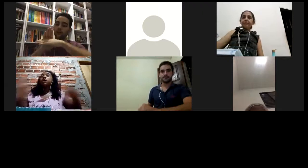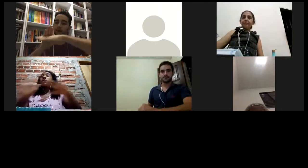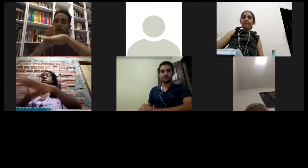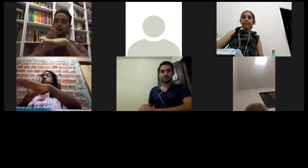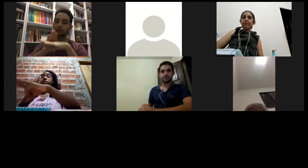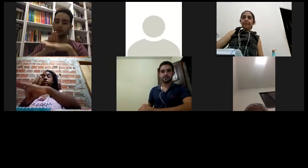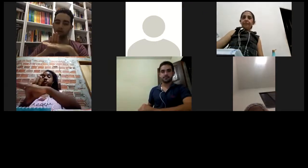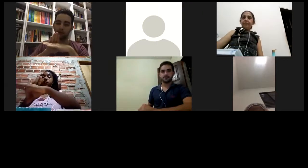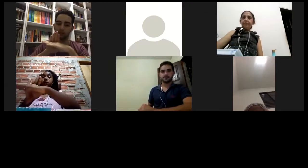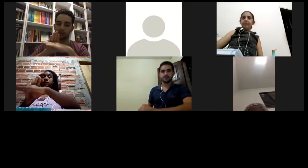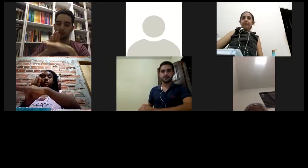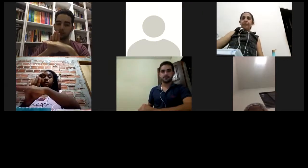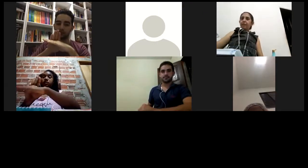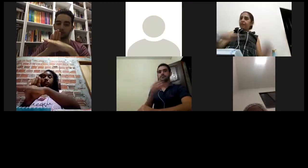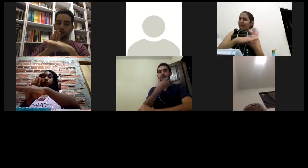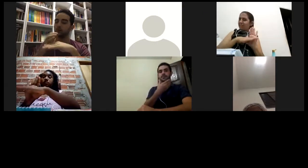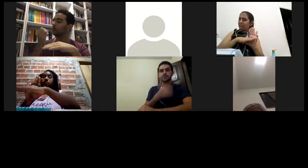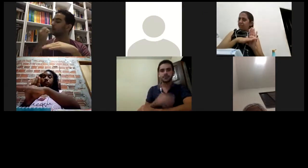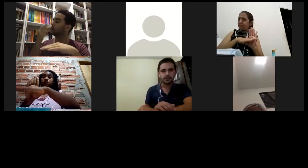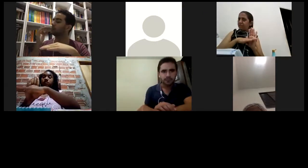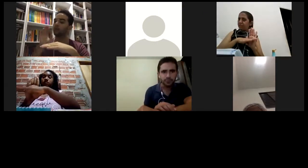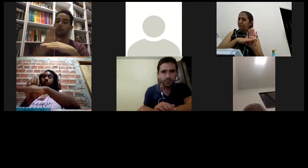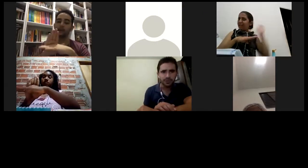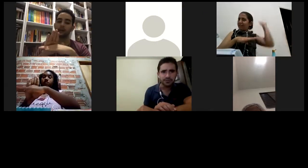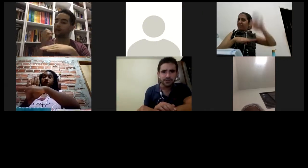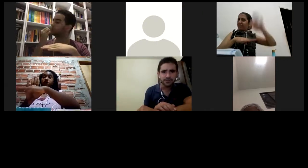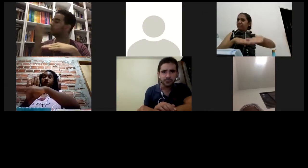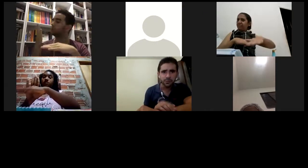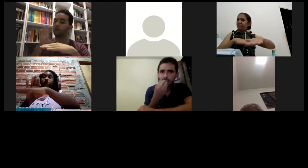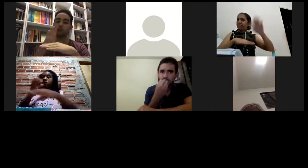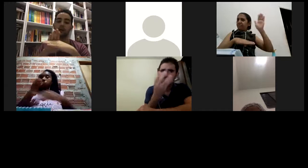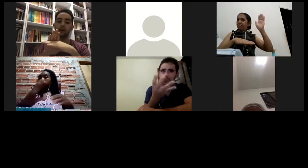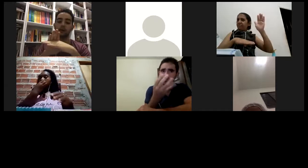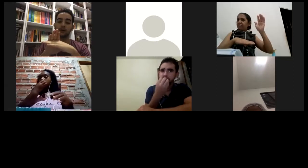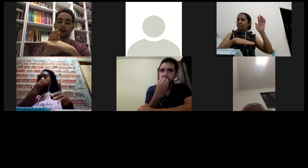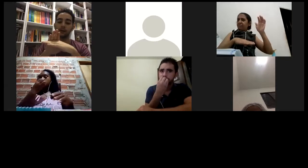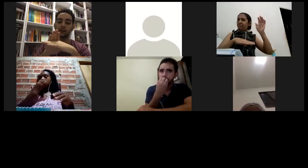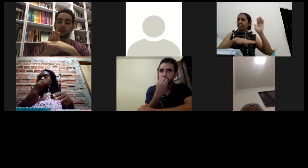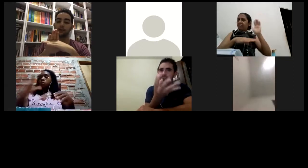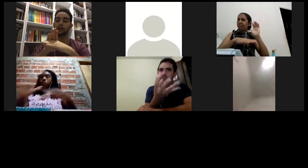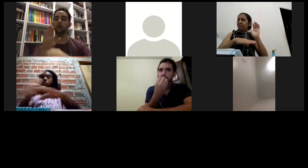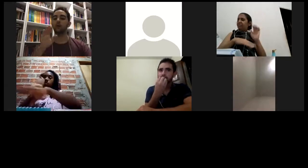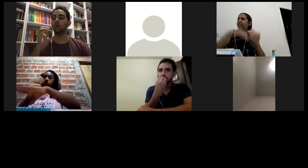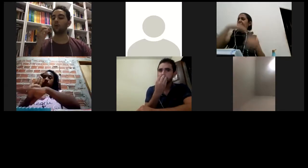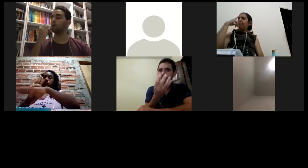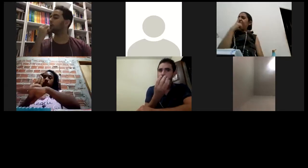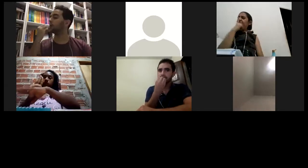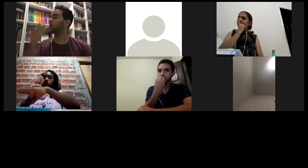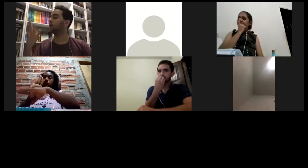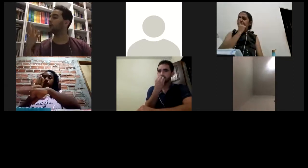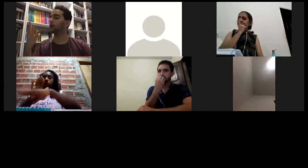tarde. E parado. Deixa eu ajeitar aqui meu braço. Boa tarde. Boa tarde.